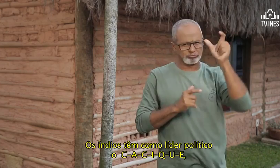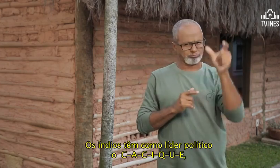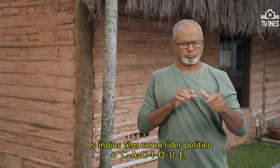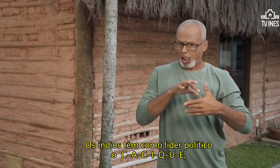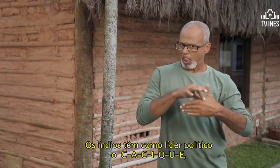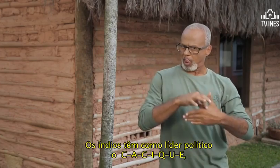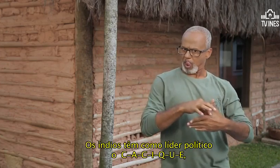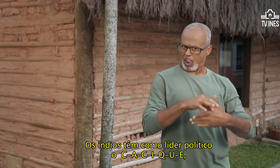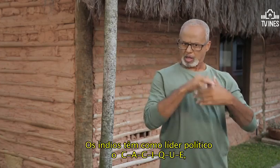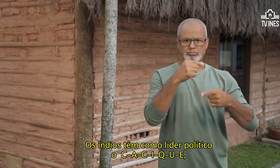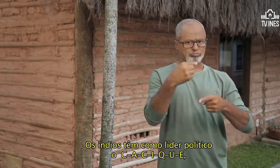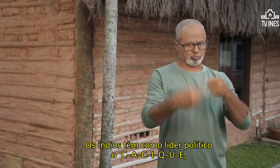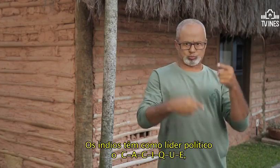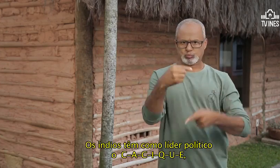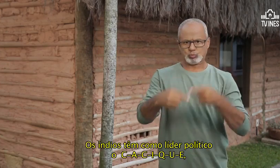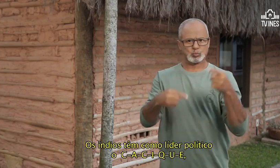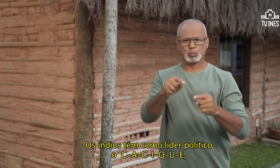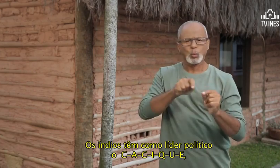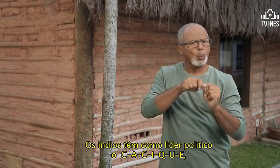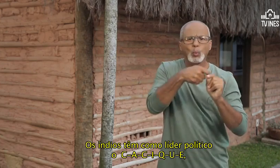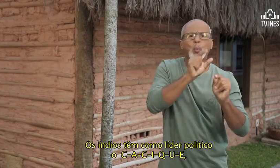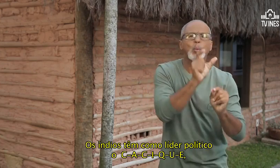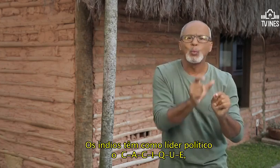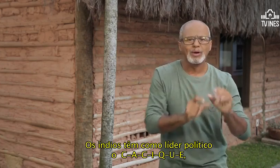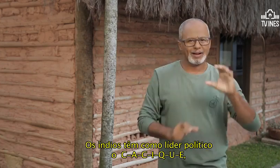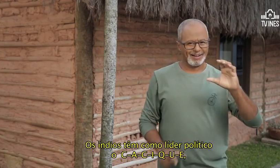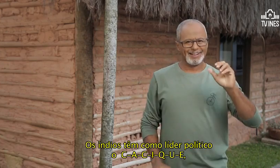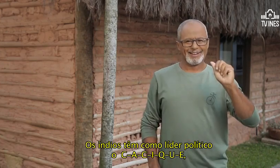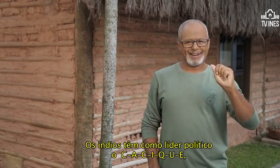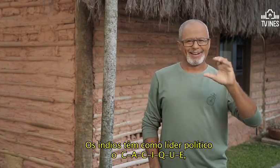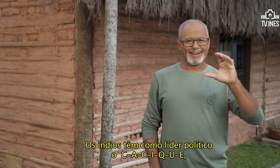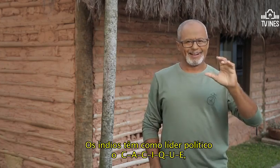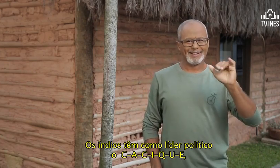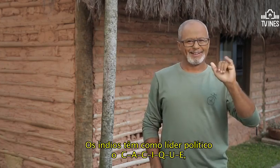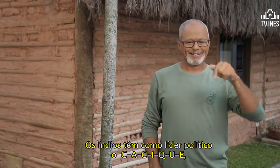Os índios têm como líder político o cacique,